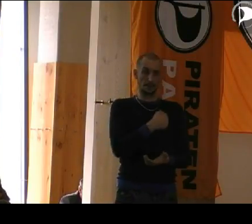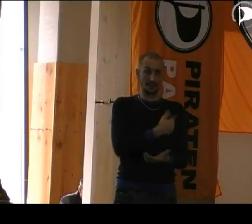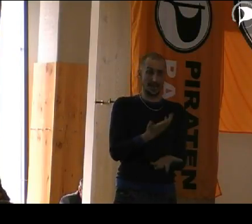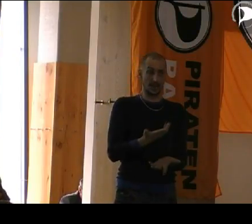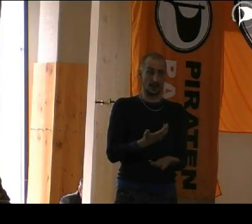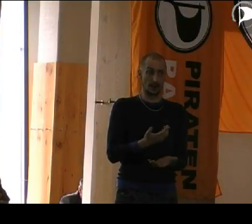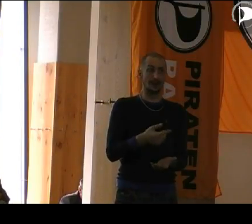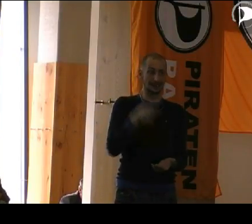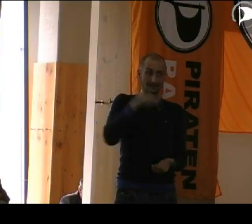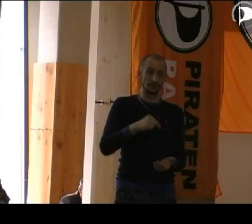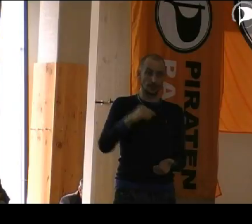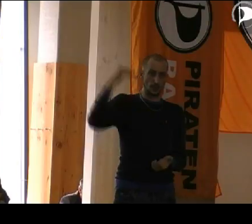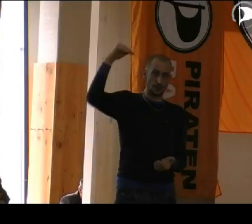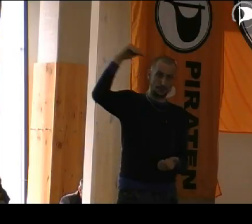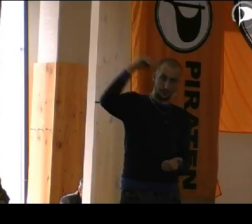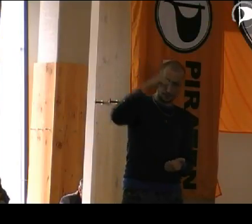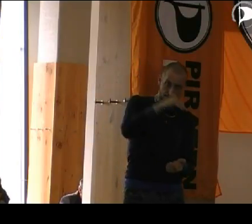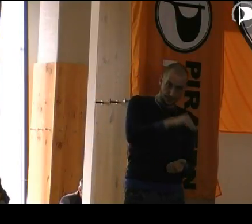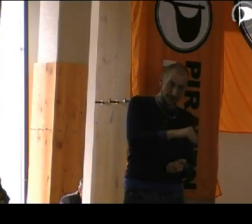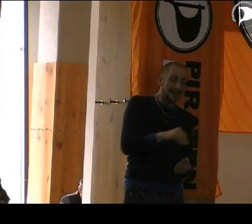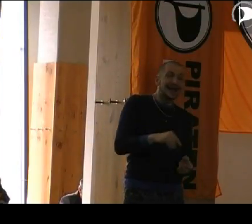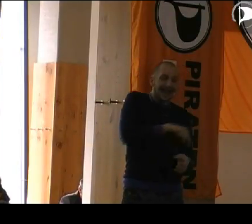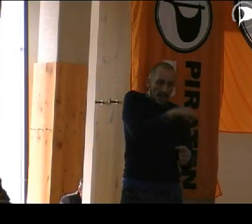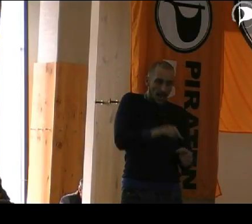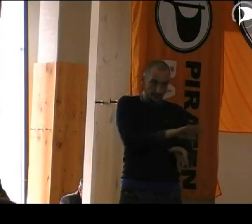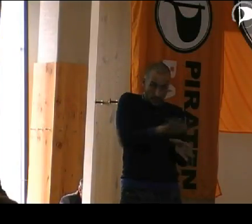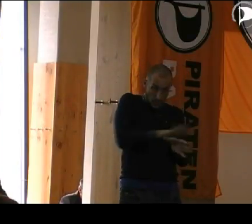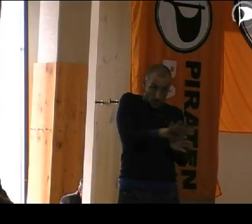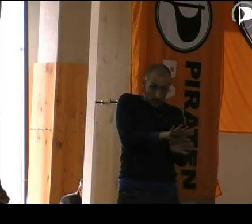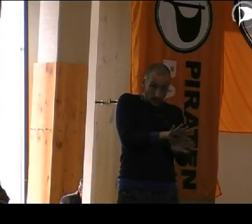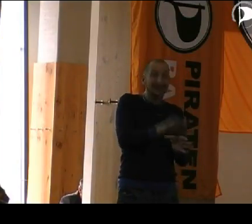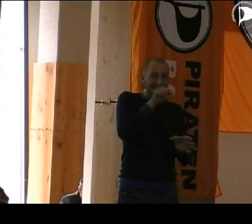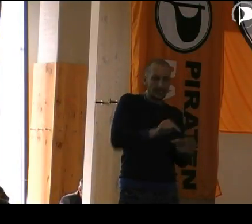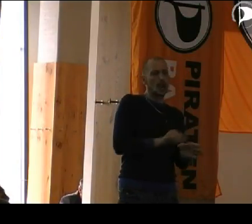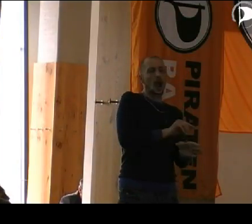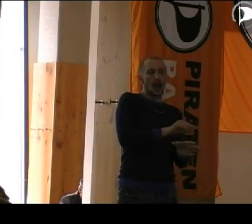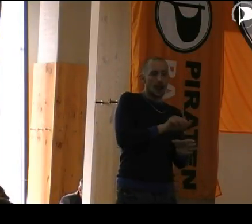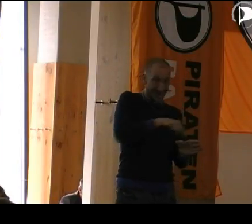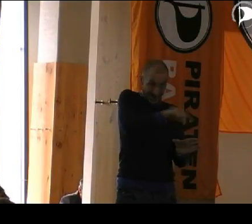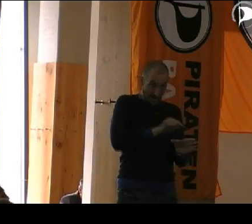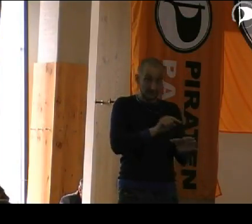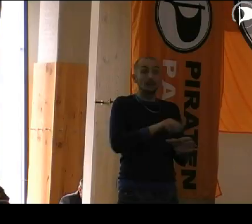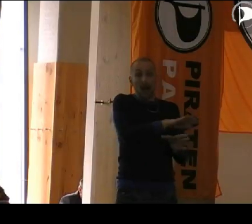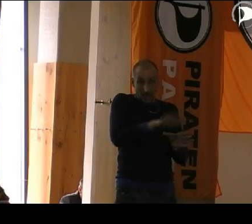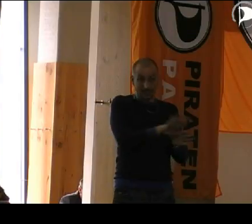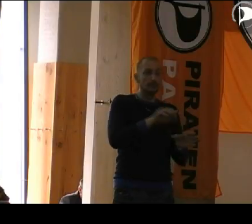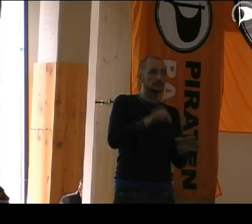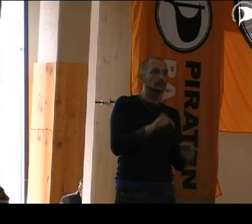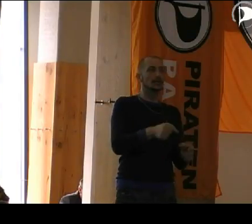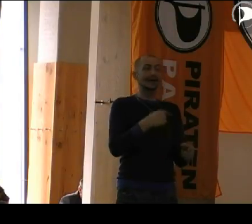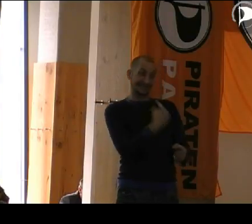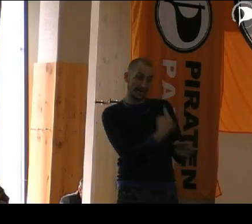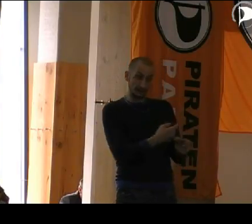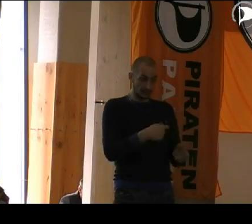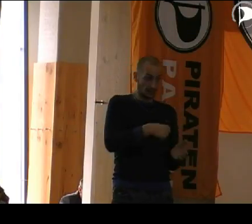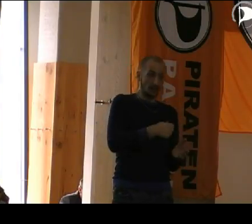nach unten erwarten nach unten erhält die kreisebene so dass jeder kreis durch selbstständig wieder anziehen kann das ist derzeit nicht der fall nie